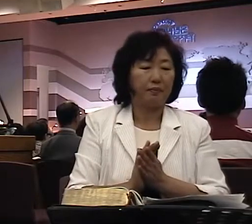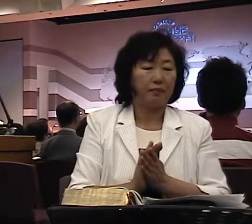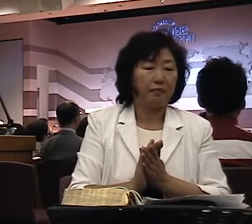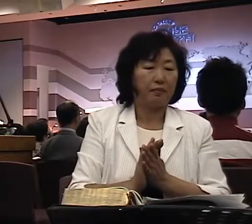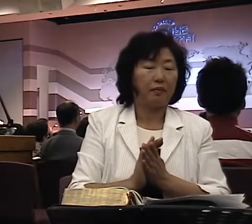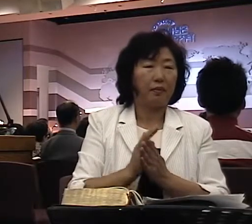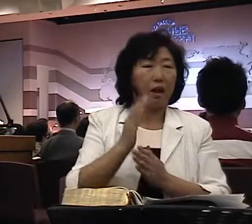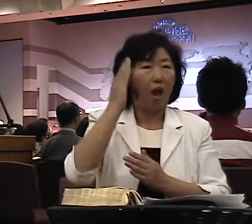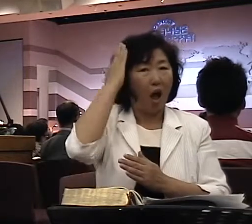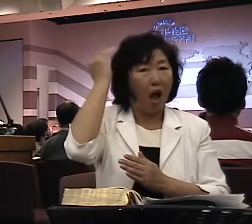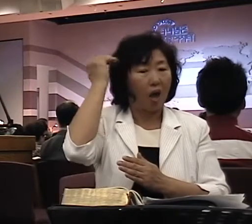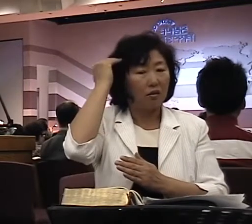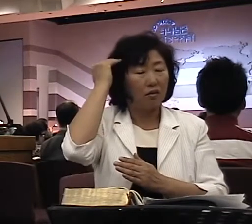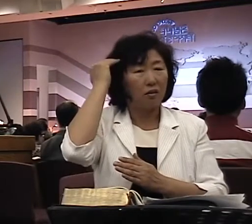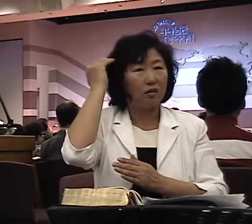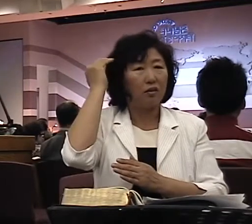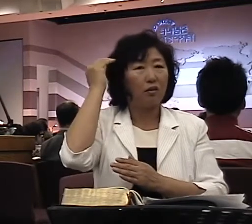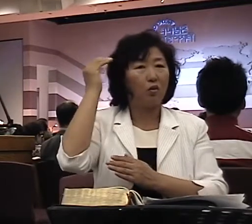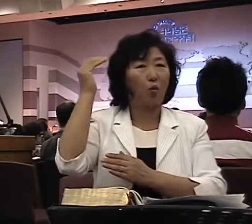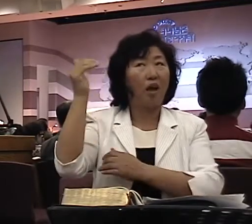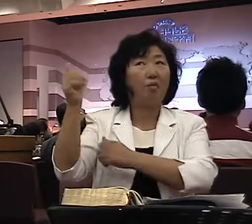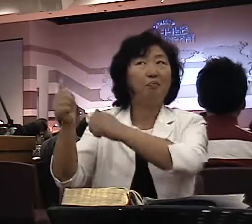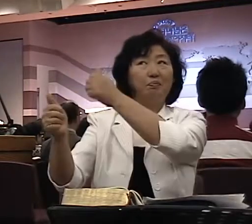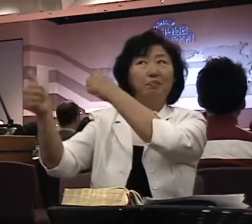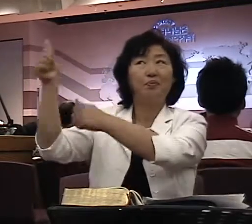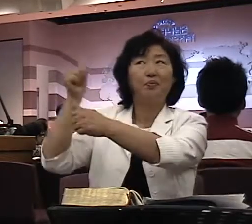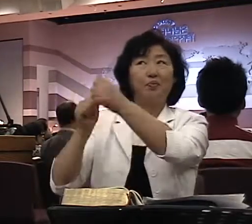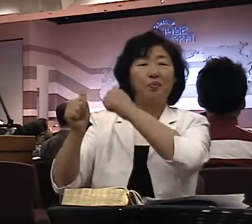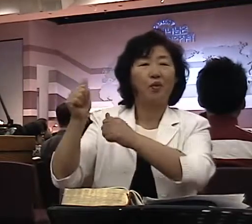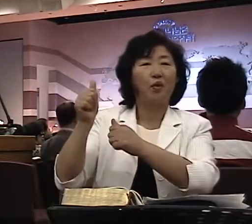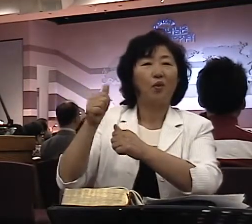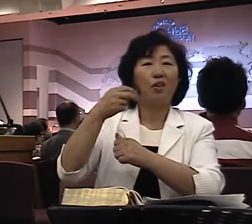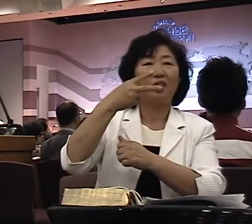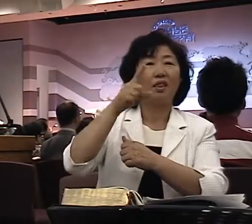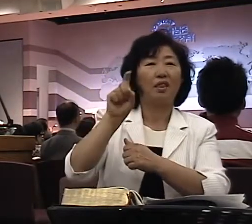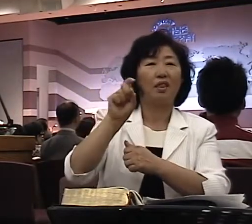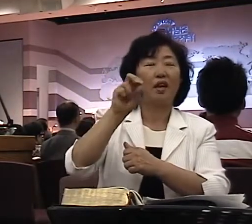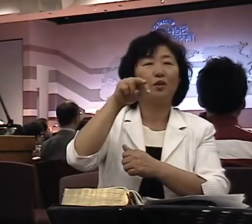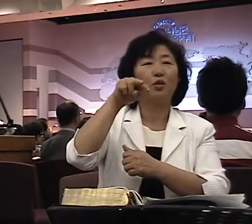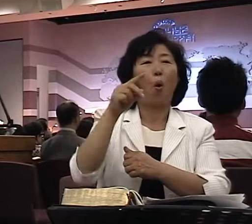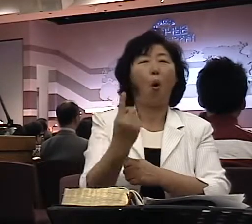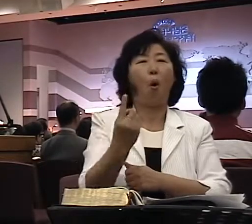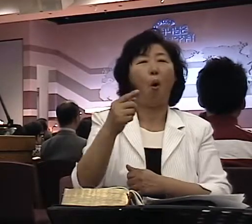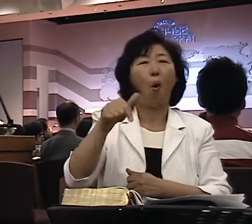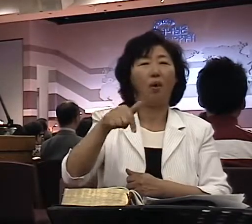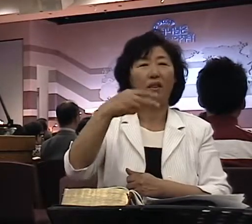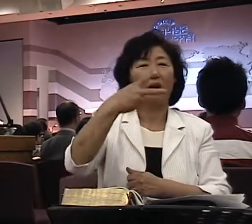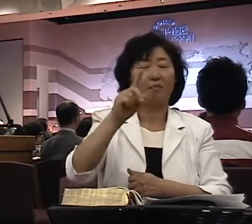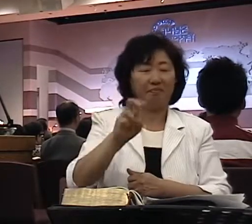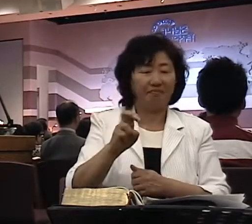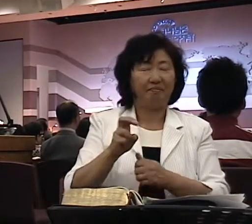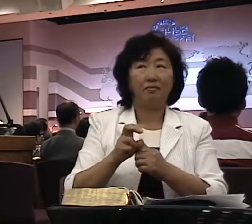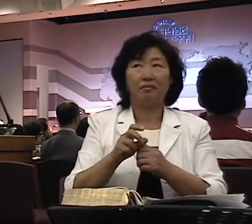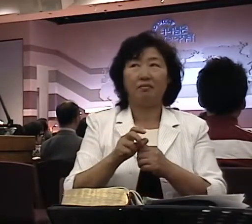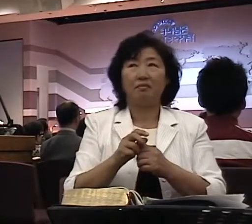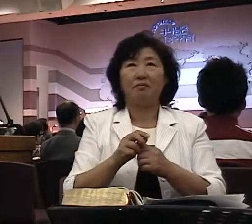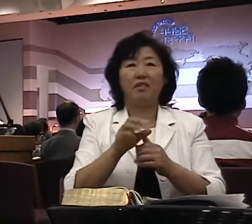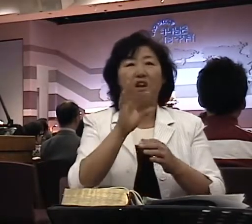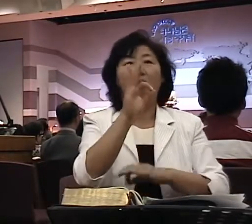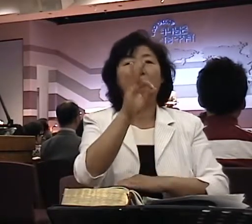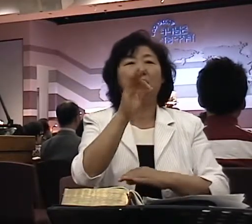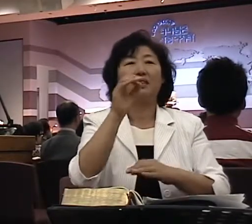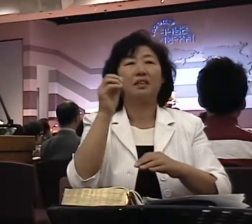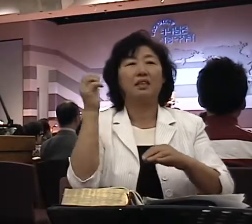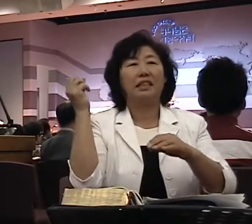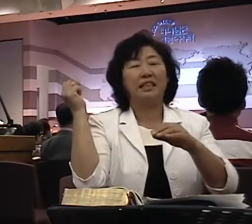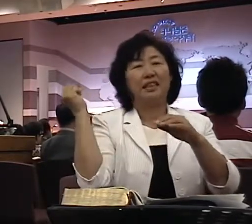한국 속담에 그런 게 있죠. 10번 찍어서 안 넘어지는 나무가 없다. 근데 그것을 어떻게 사용하나 봤더니 남자들이 좋아하는 여자들 10번 찍어서